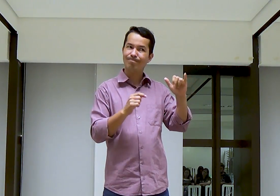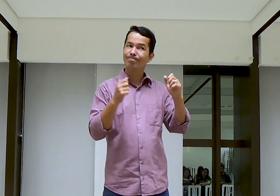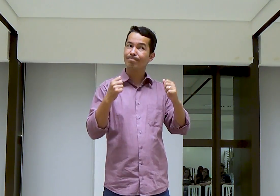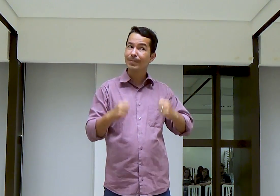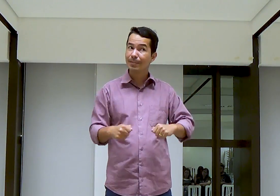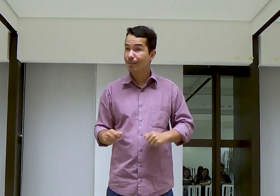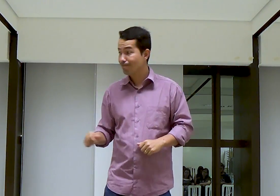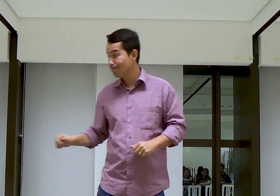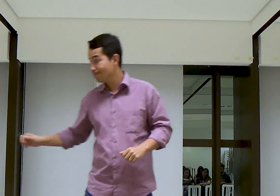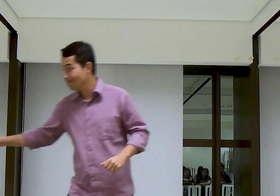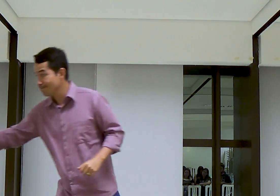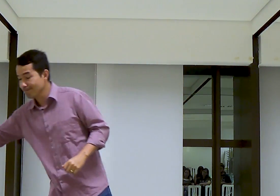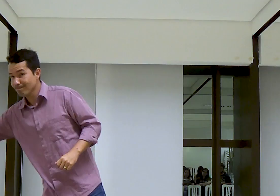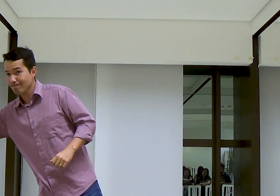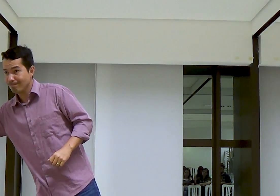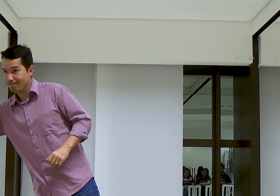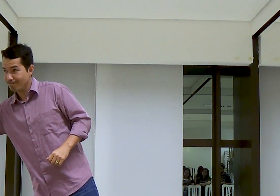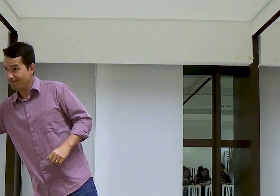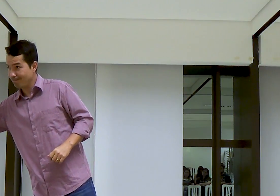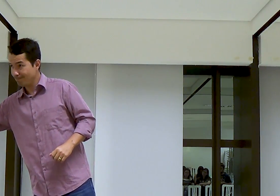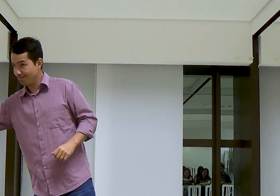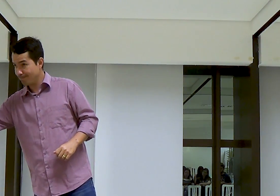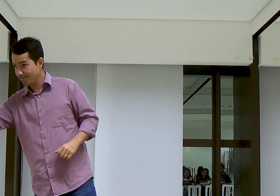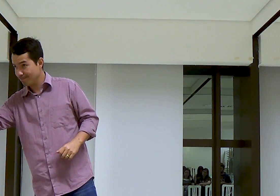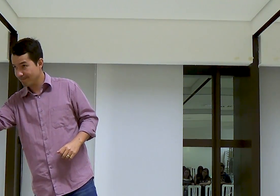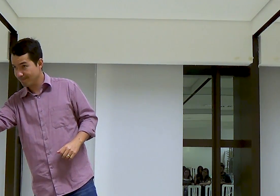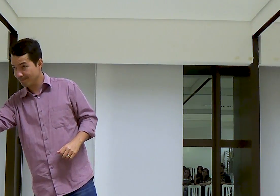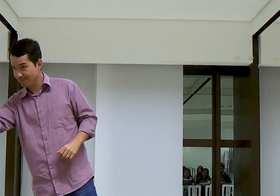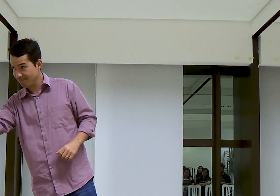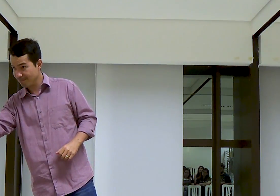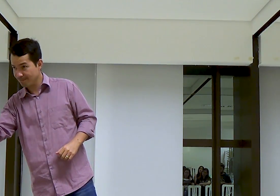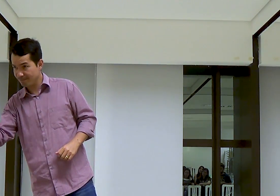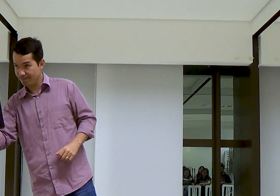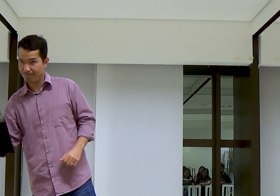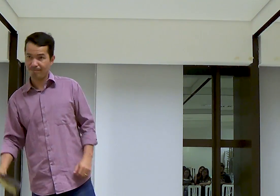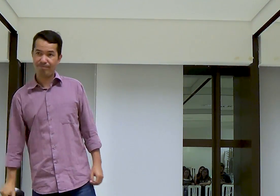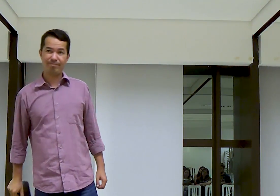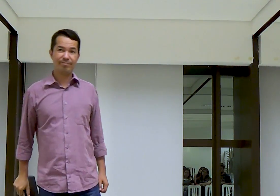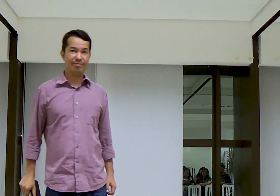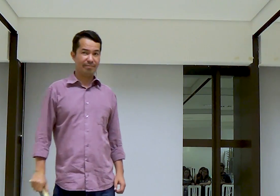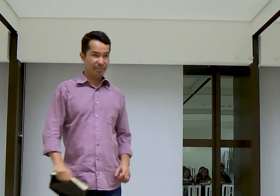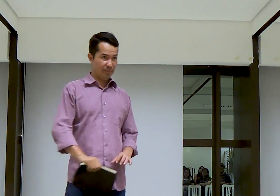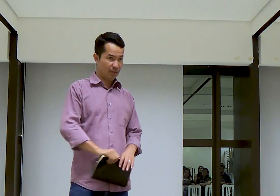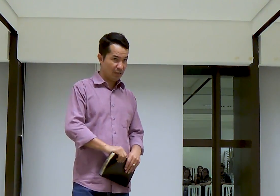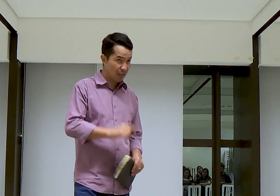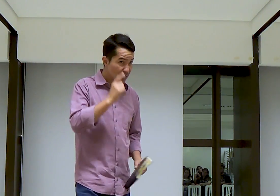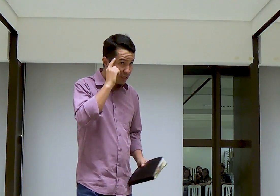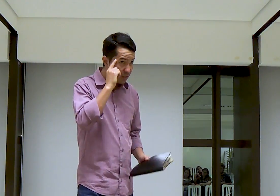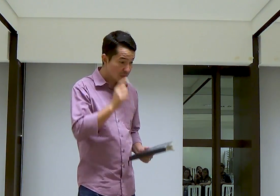coisas? Não, nós precisamos anunciar a verdade, que é a palavra de